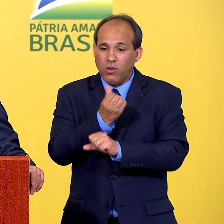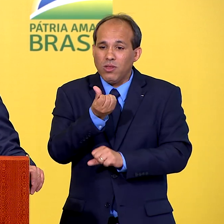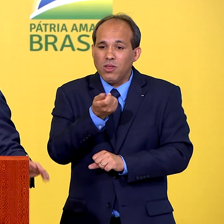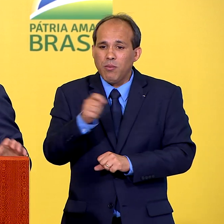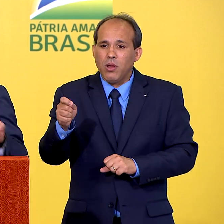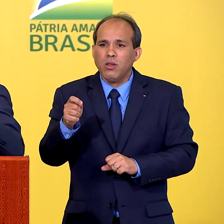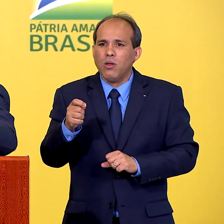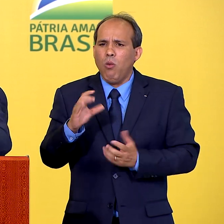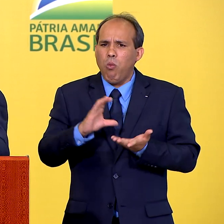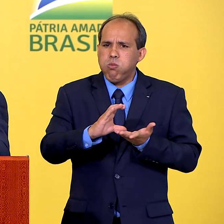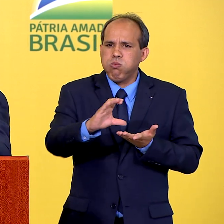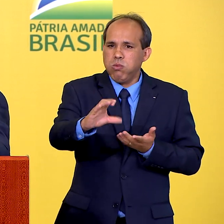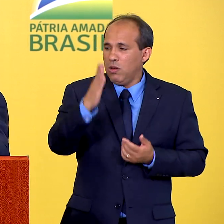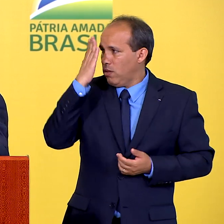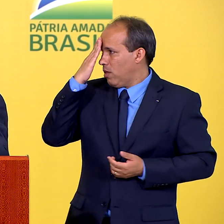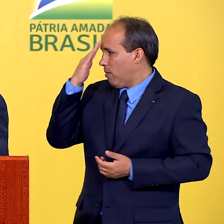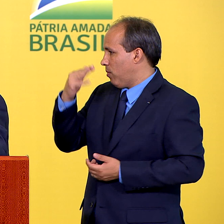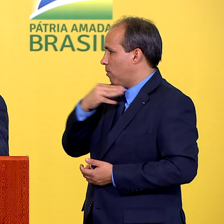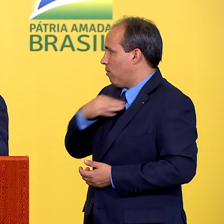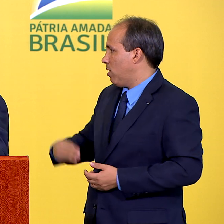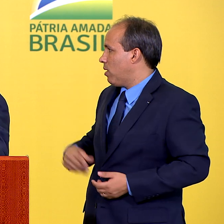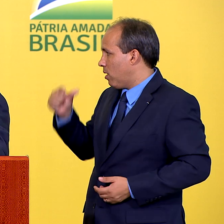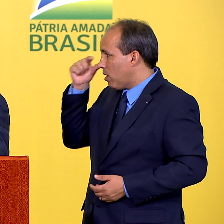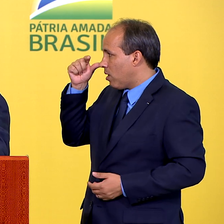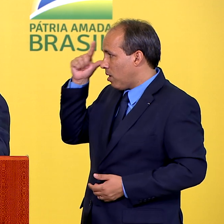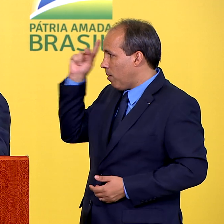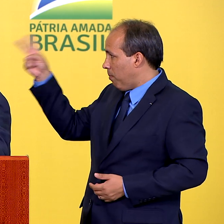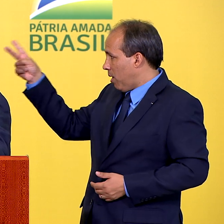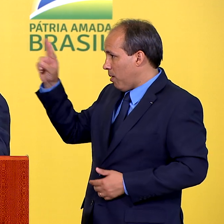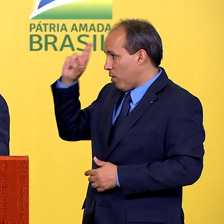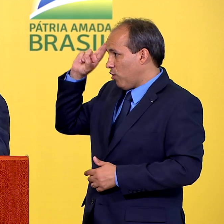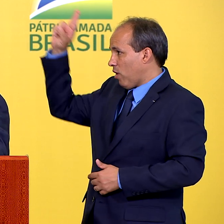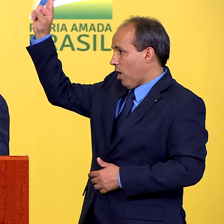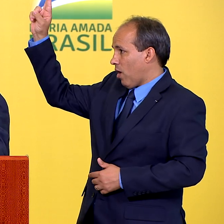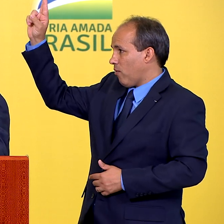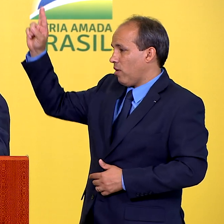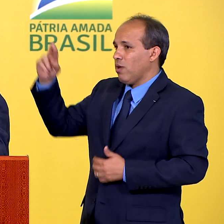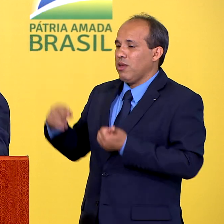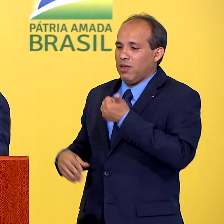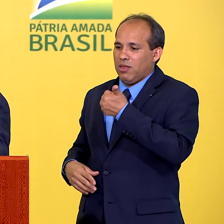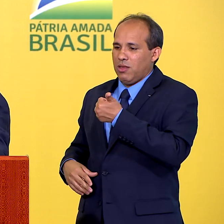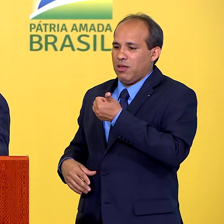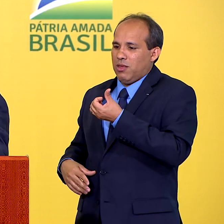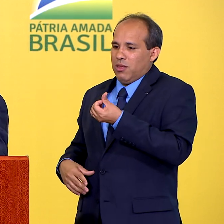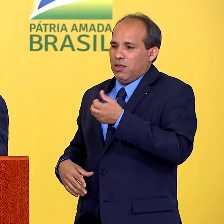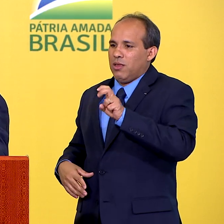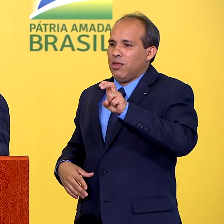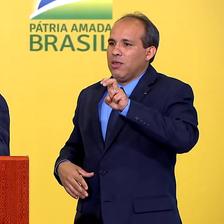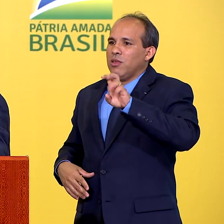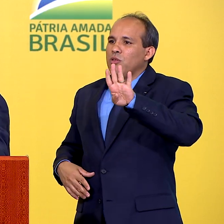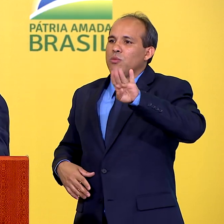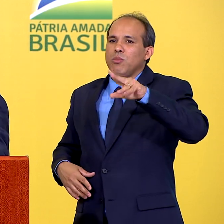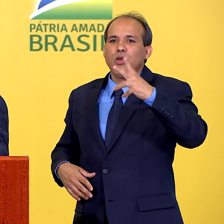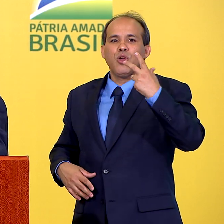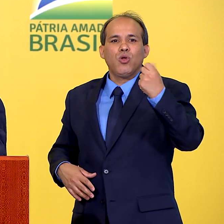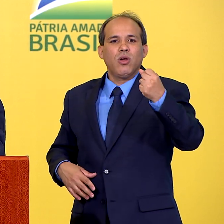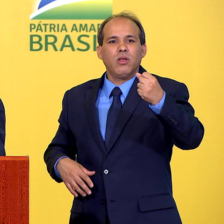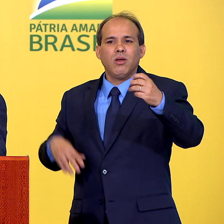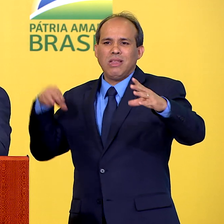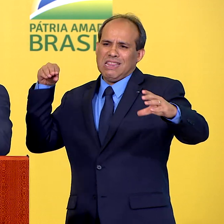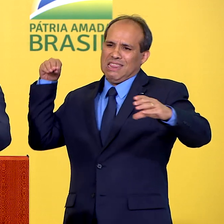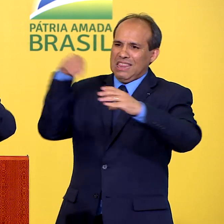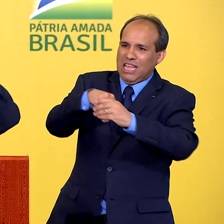6 meses, ministro Paulo Guedes, sob a sua liderança, 165 bilhões que vão para a economia